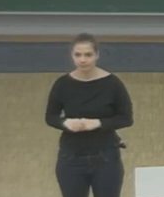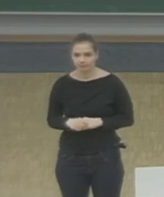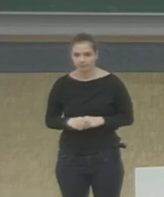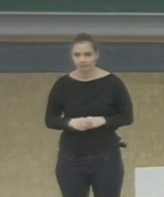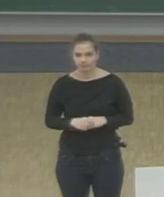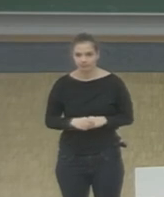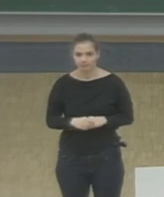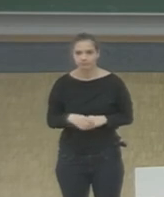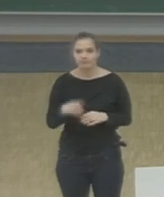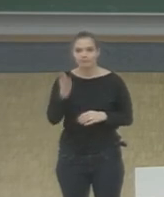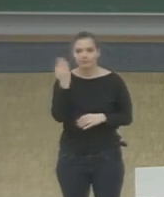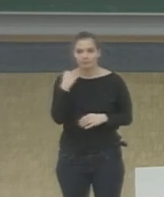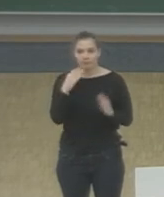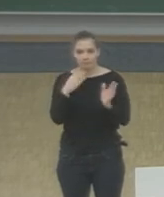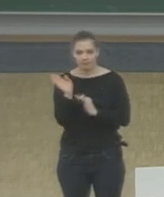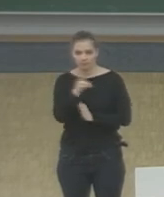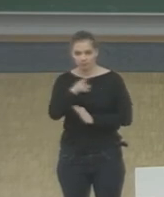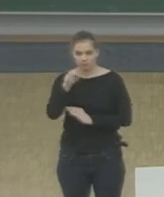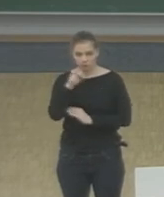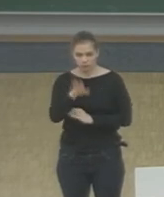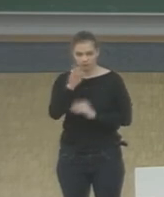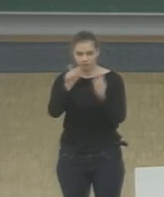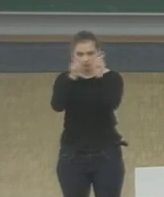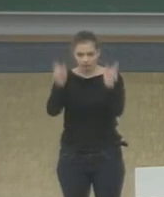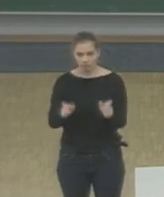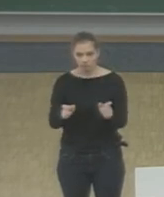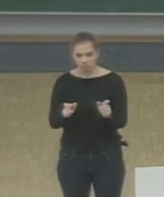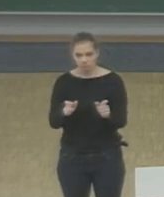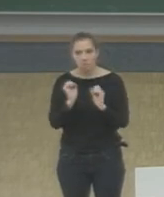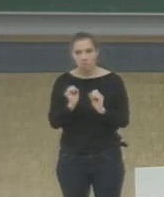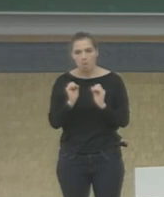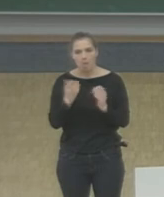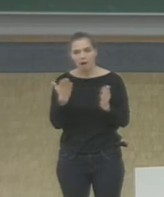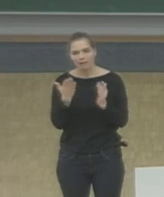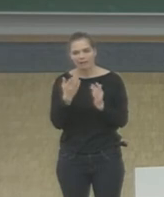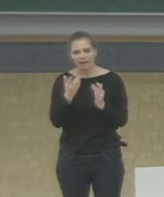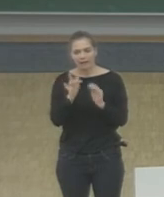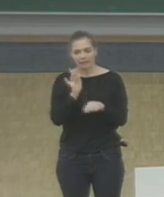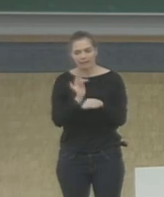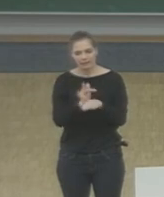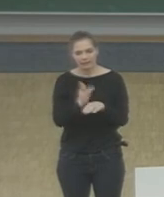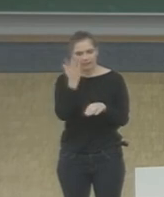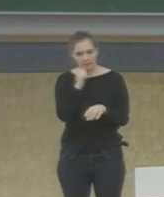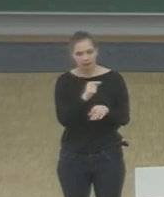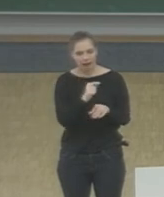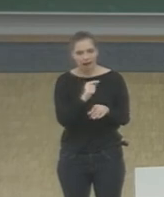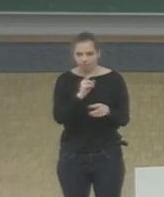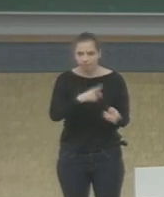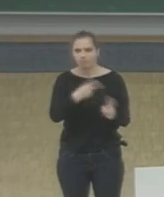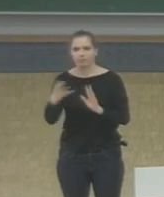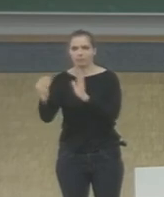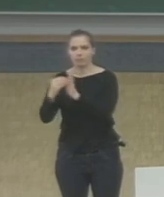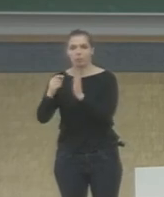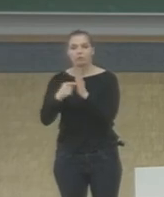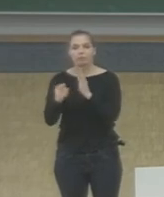Anhand des PISA 2012 Frameworks könnte man nun meinen, dass diese Kritik aufgenommen wurde. Die neue Definition